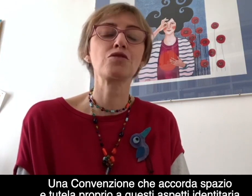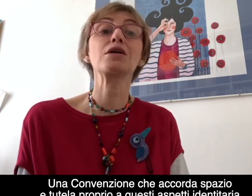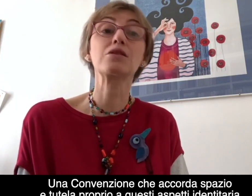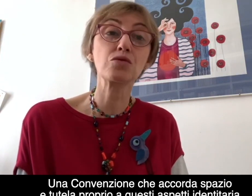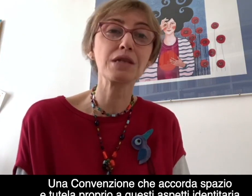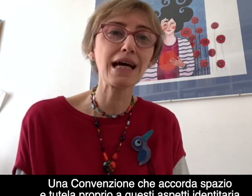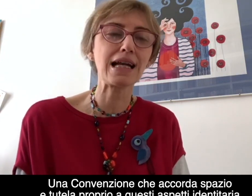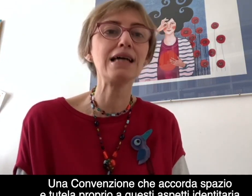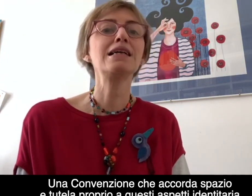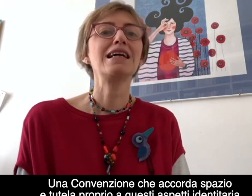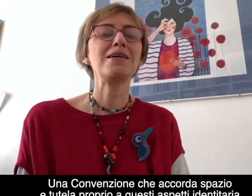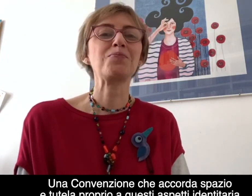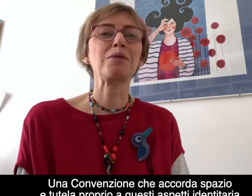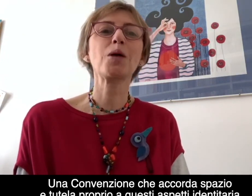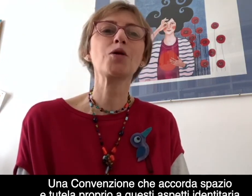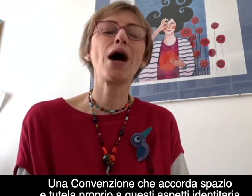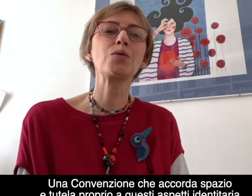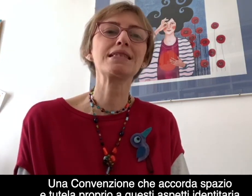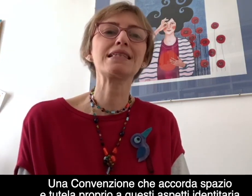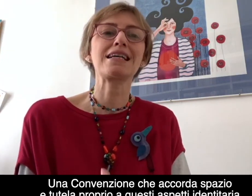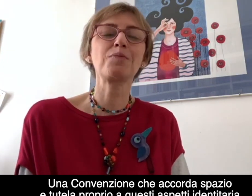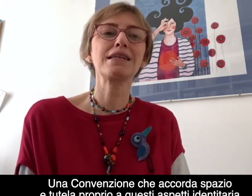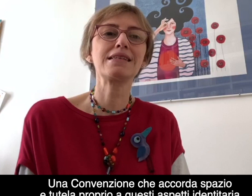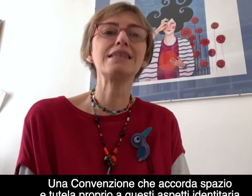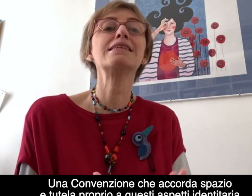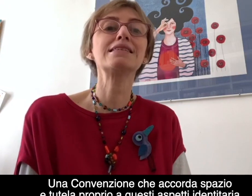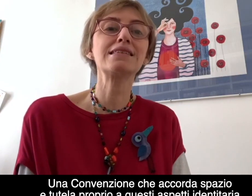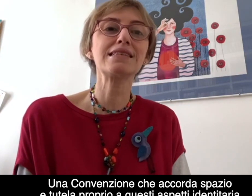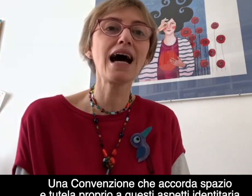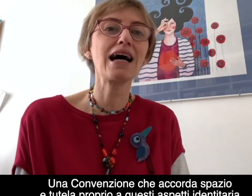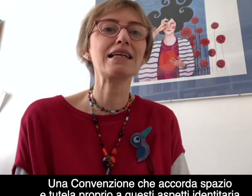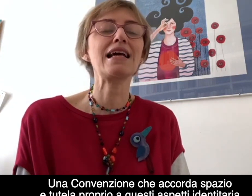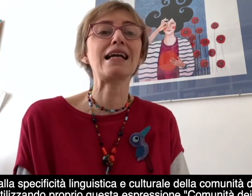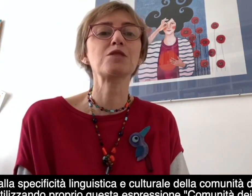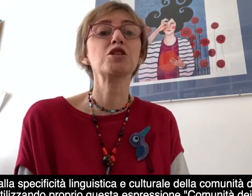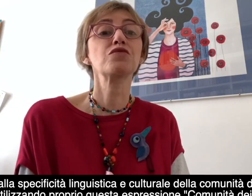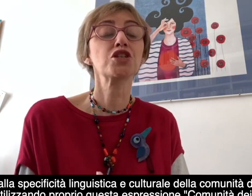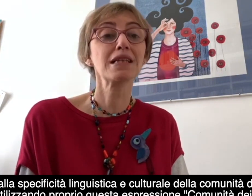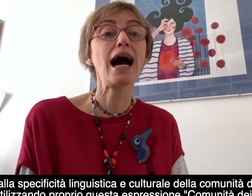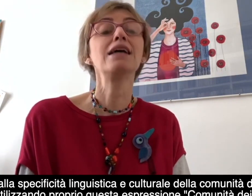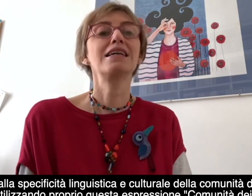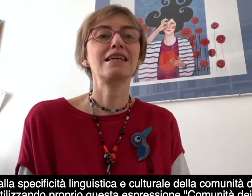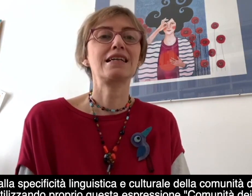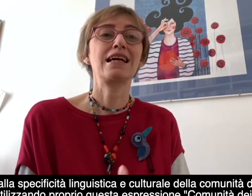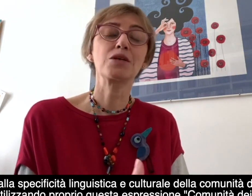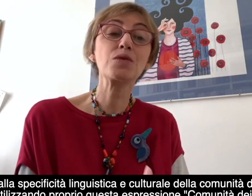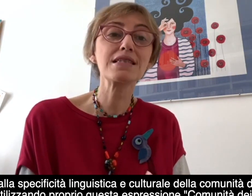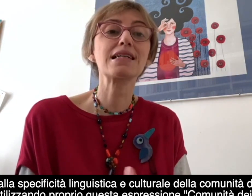tutela proprio a questi aspetti identitari e alla specificità linguistica e